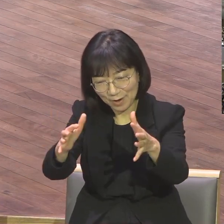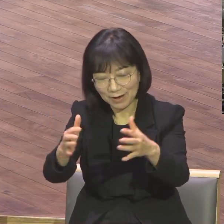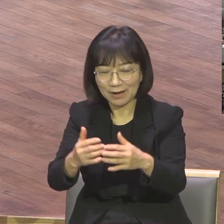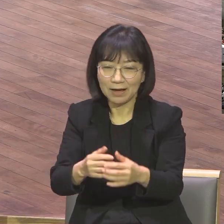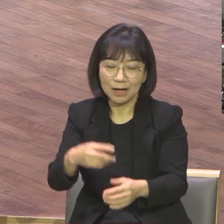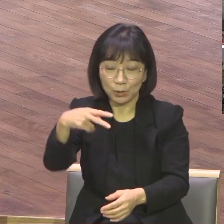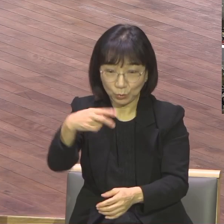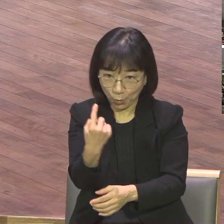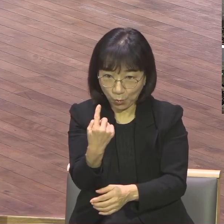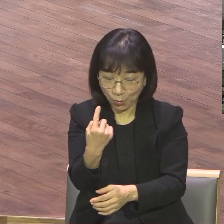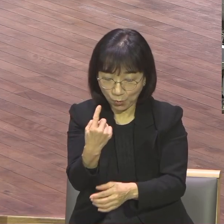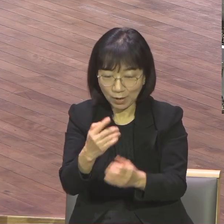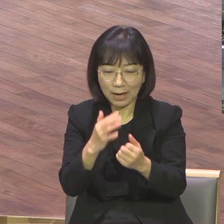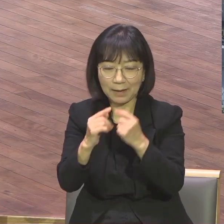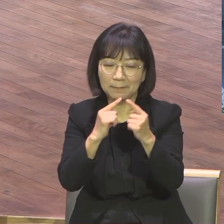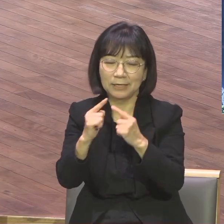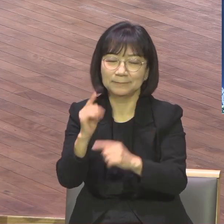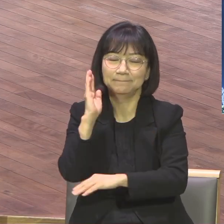말씀하시더니,